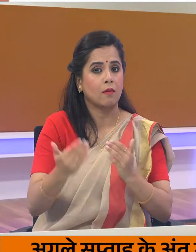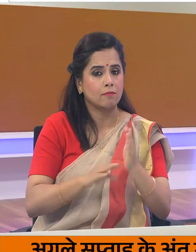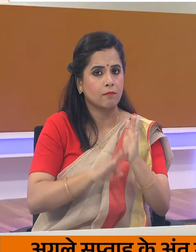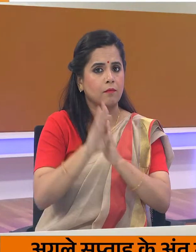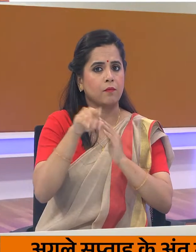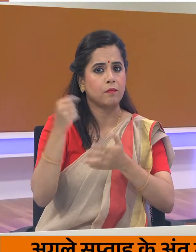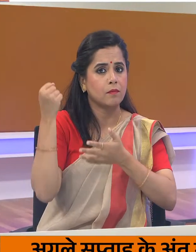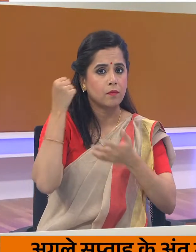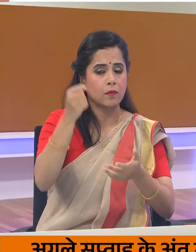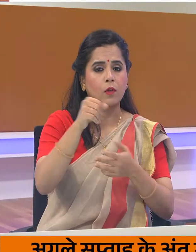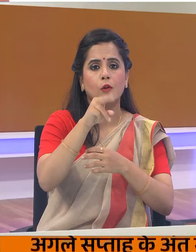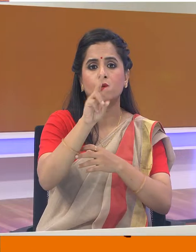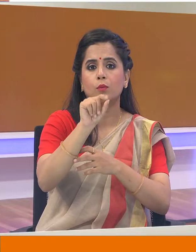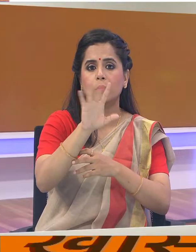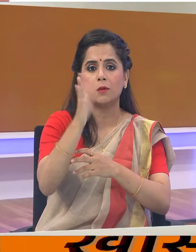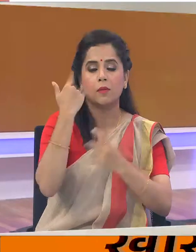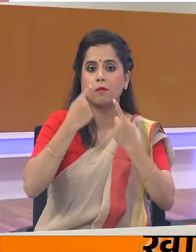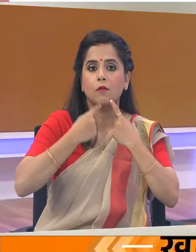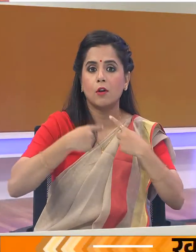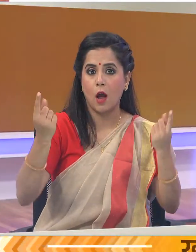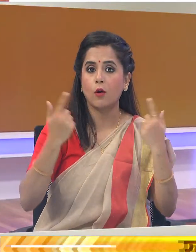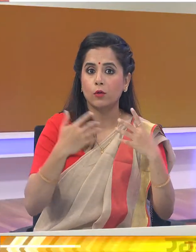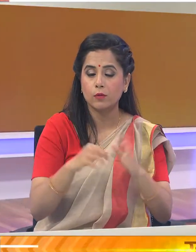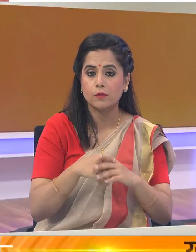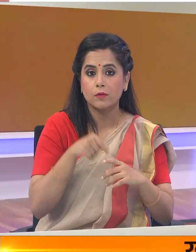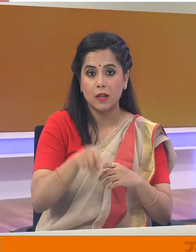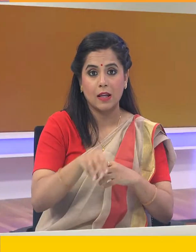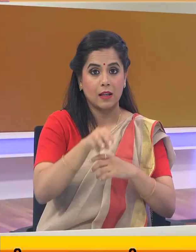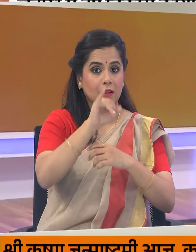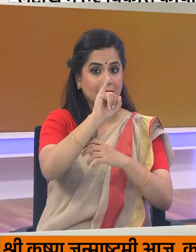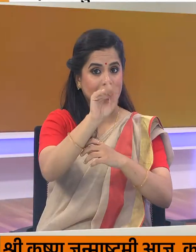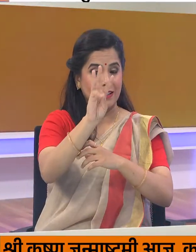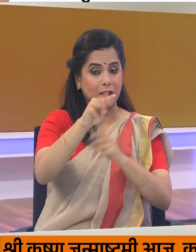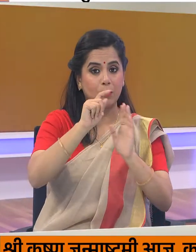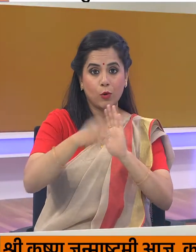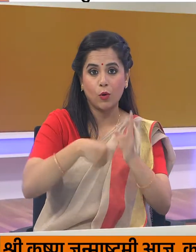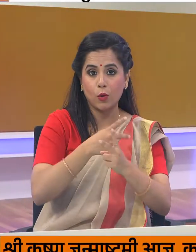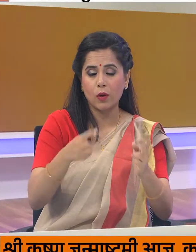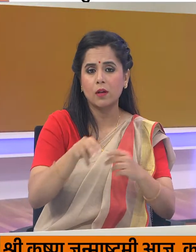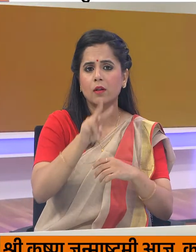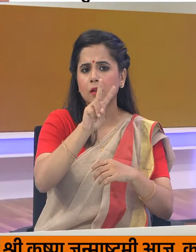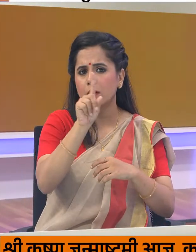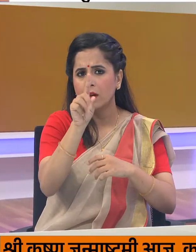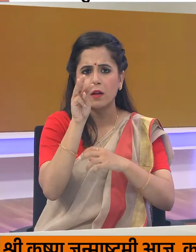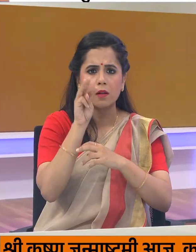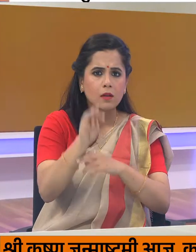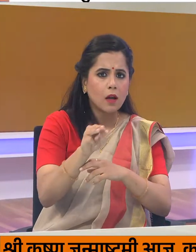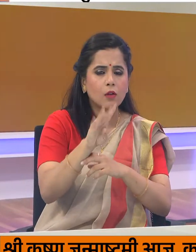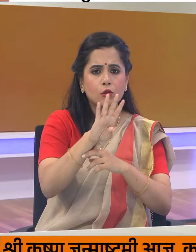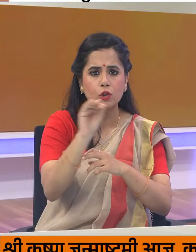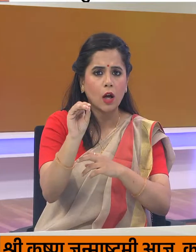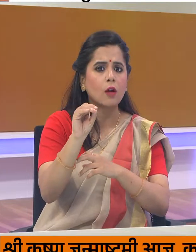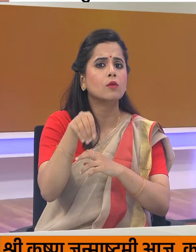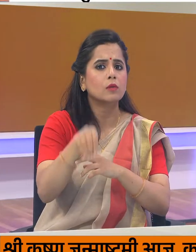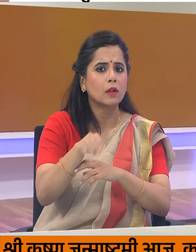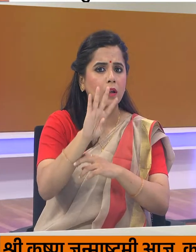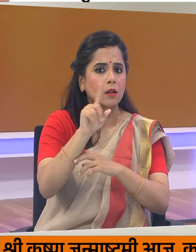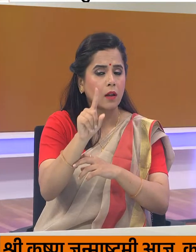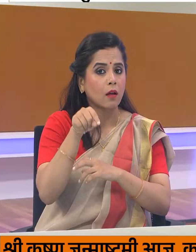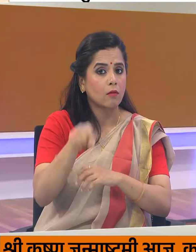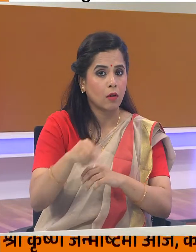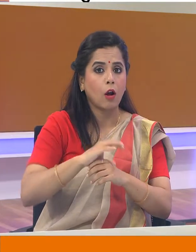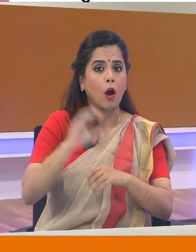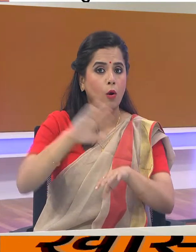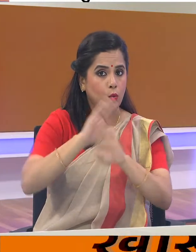पैकेज 2015 की घोषणा की। इन 63 परियोजनाओं में से 21,441 करोड़ की 9